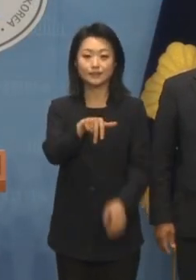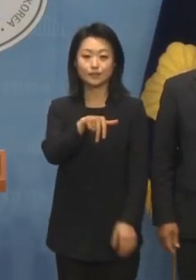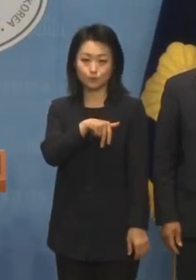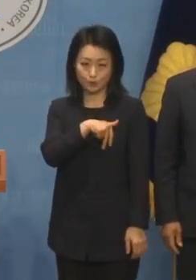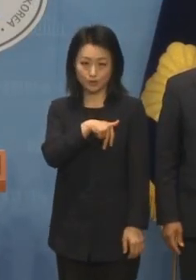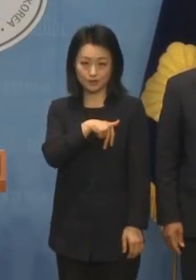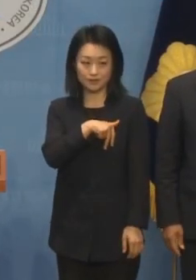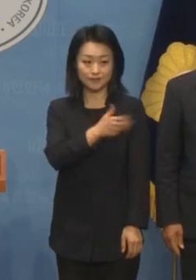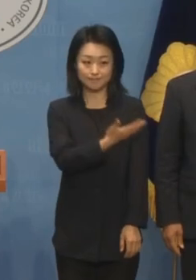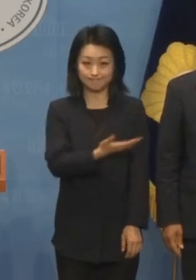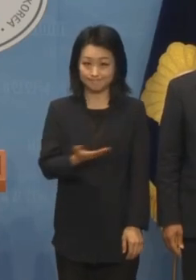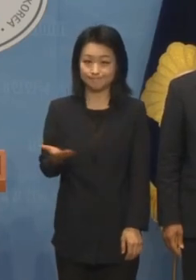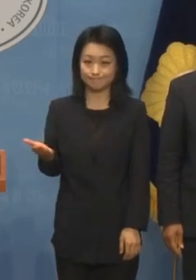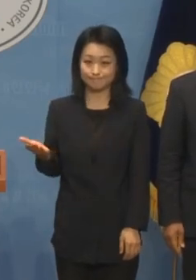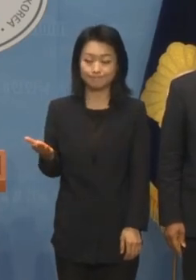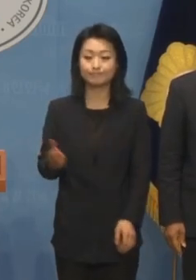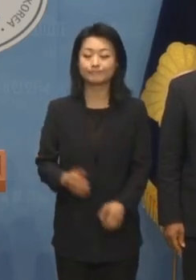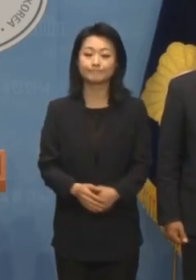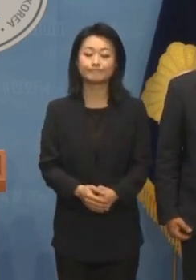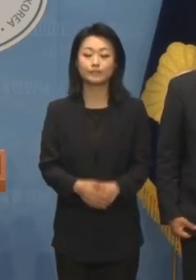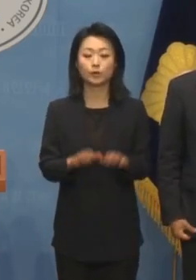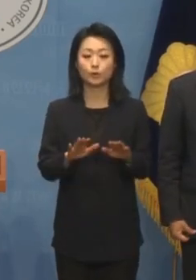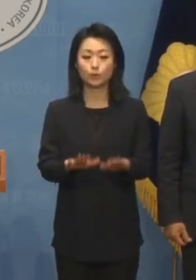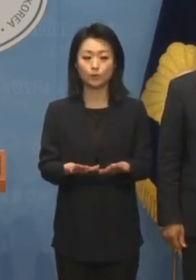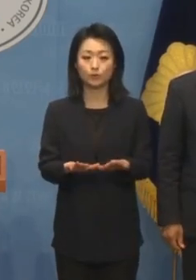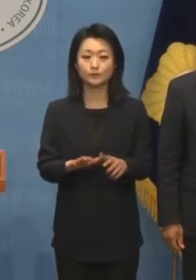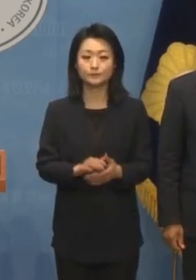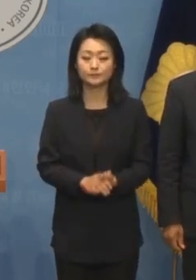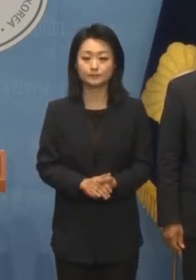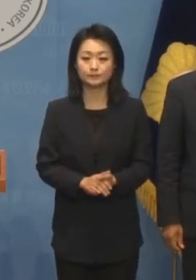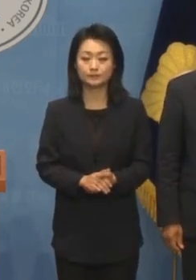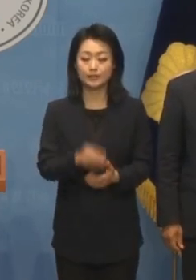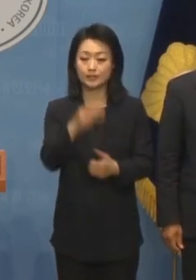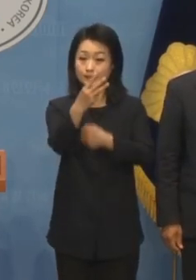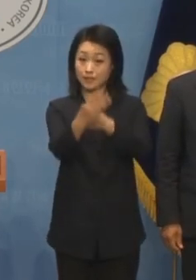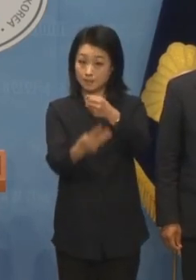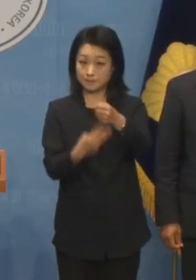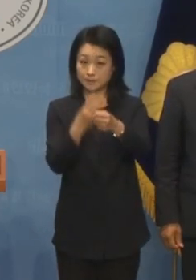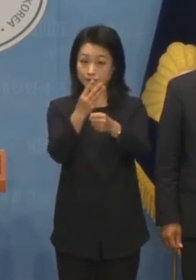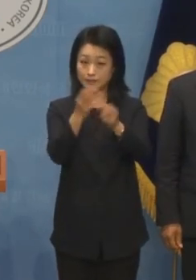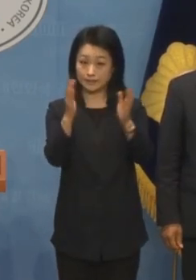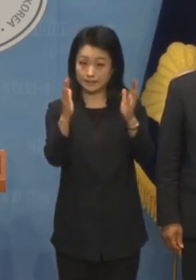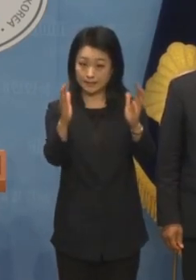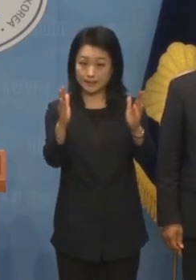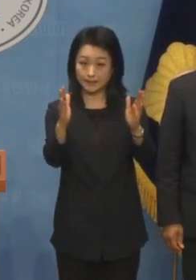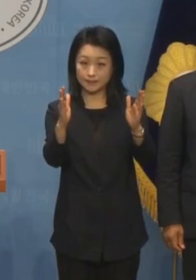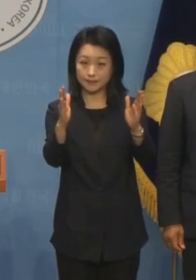의원 당선인들입니다. 오늘은 지난 3년 동안